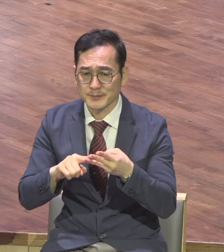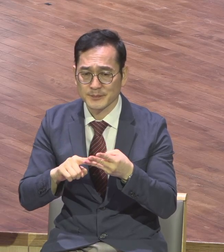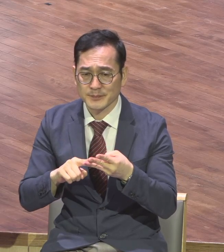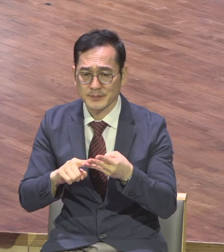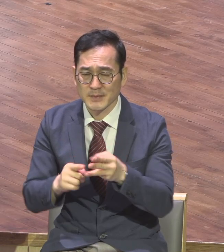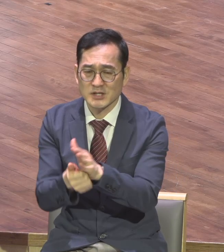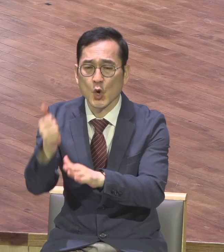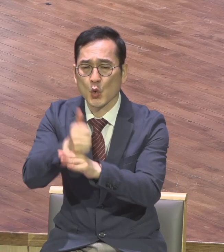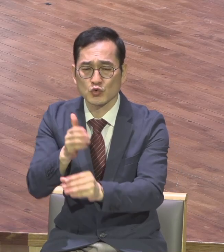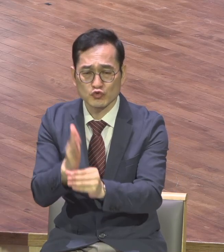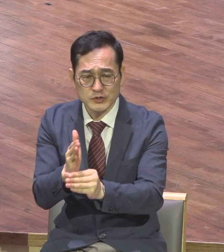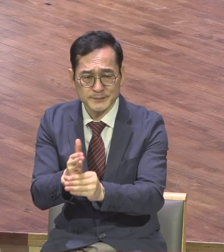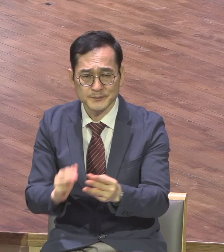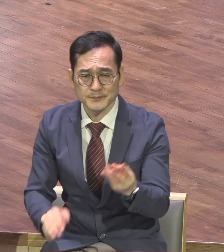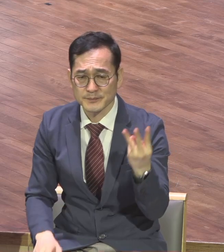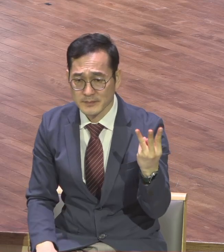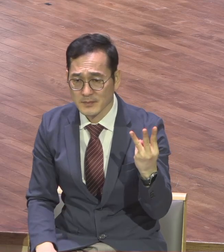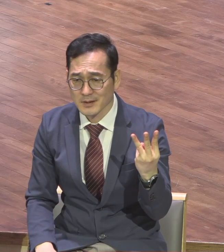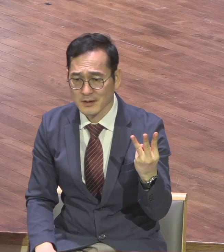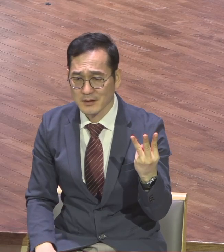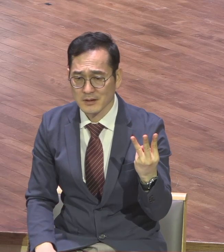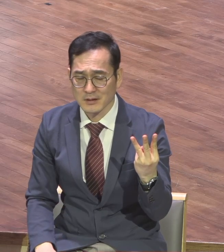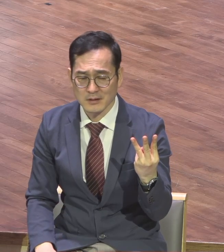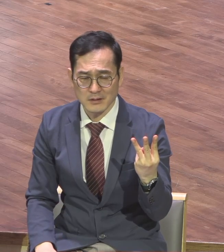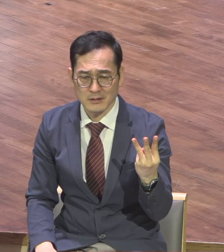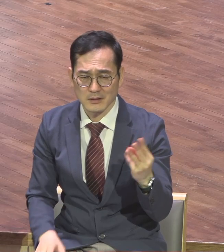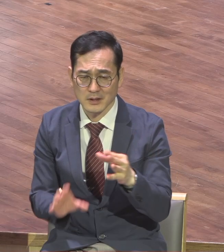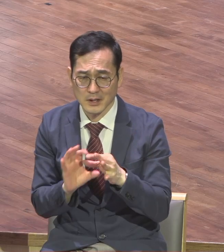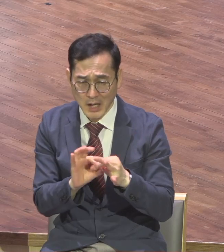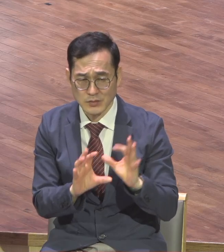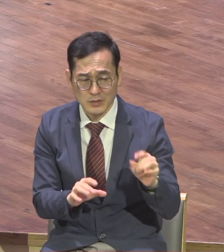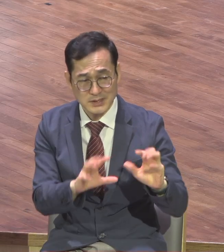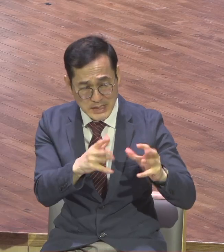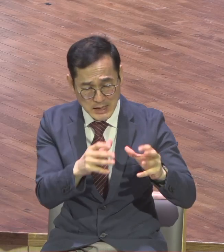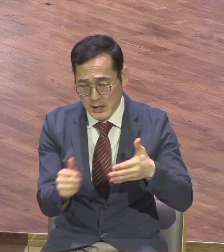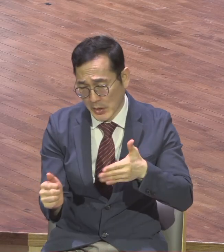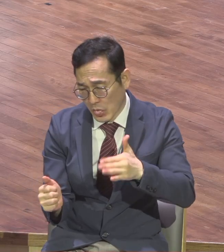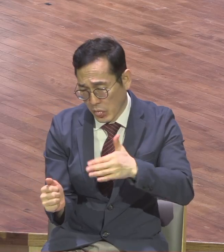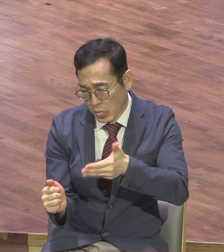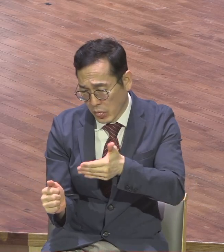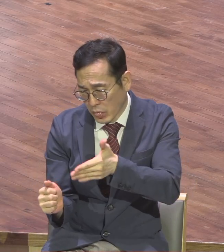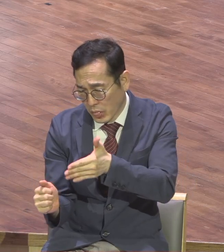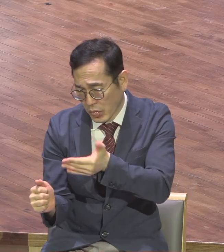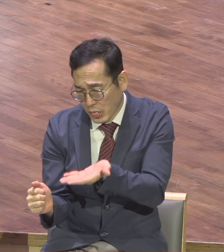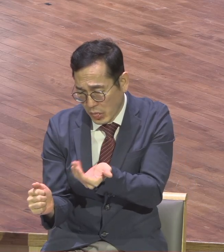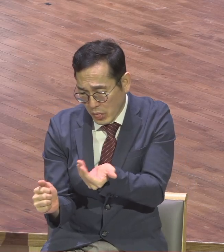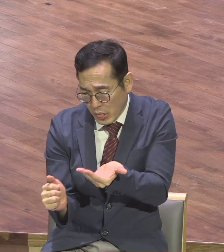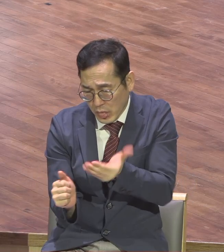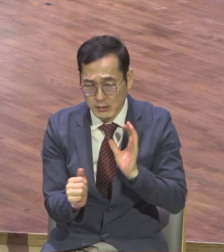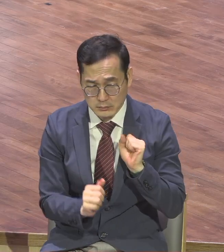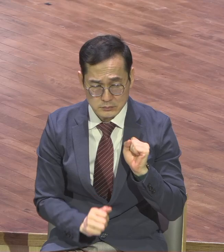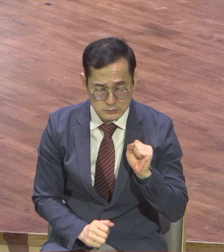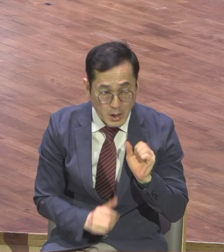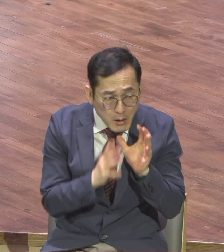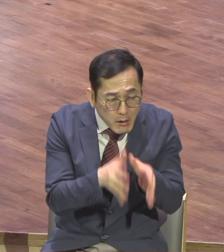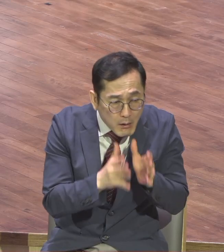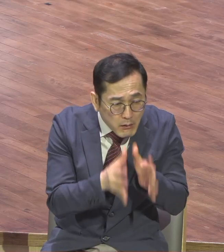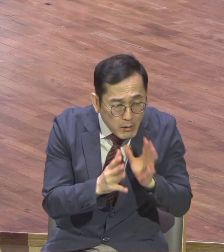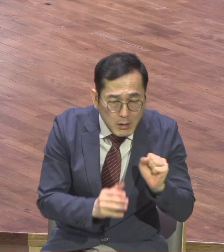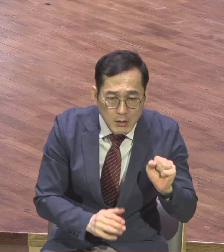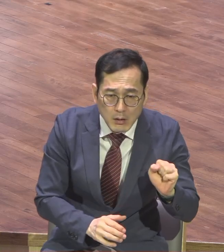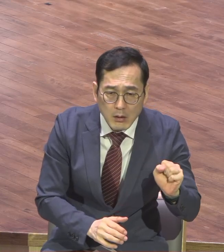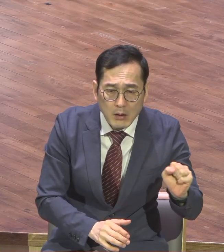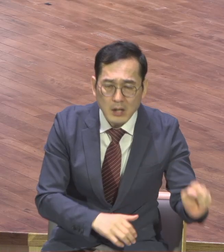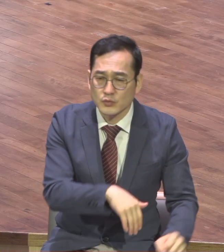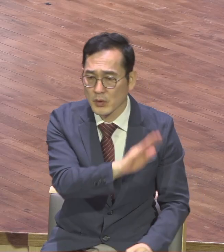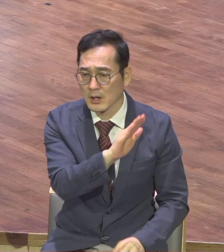성공 중심의 삶을 살도록 계속 끌어갑니다. 두 번째로 우리를 미혹하게 하는 것이 세 가지입니다. 그것이